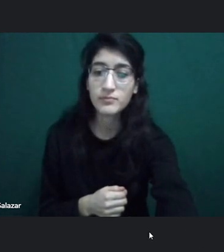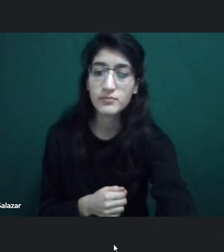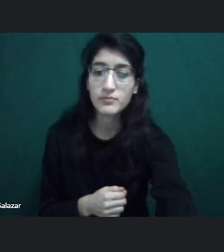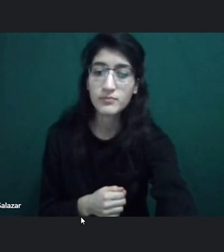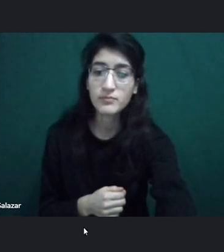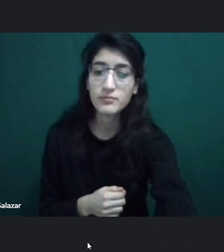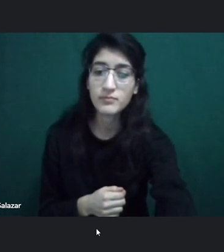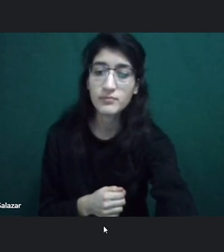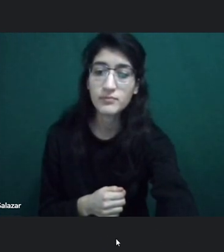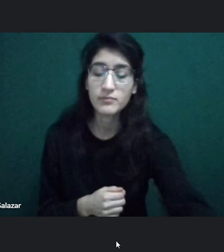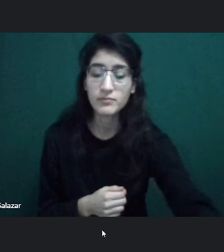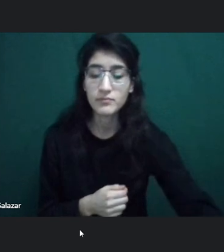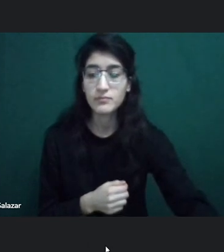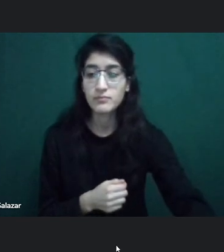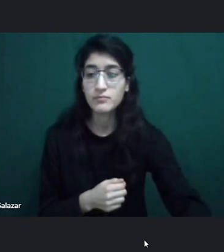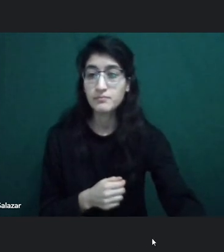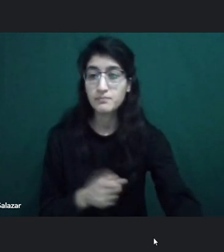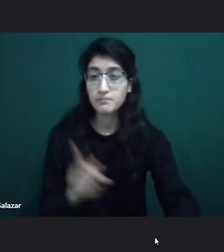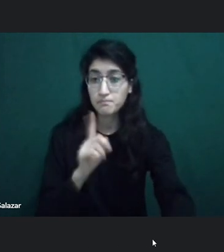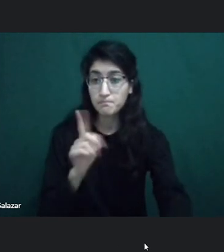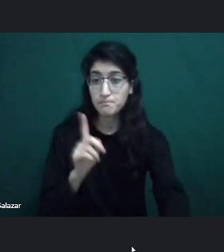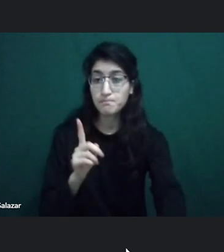¿No? Bueno,